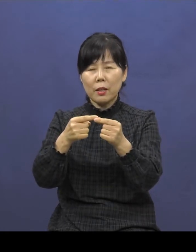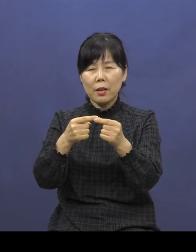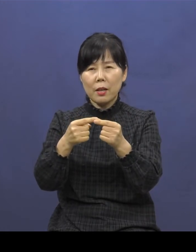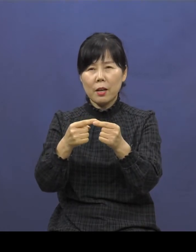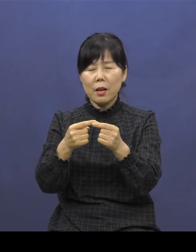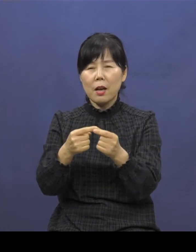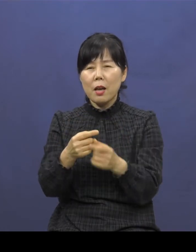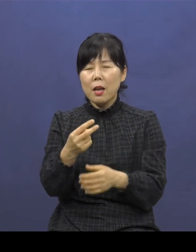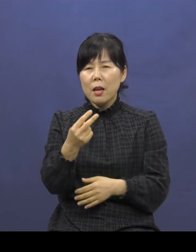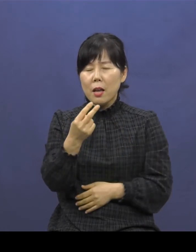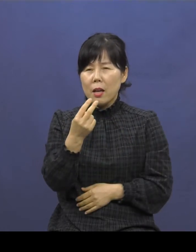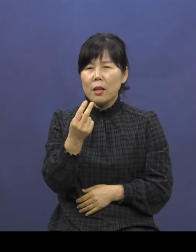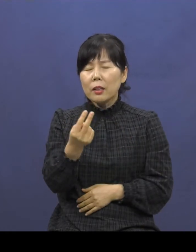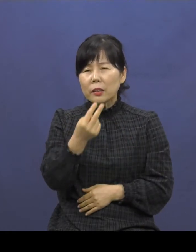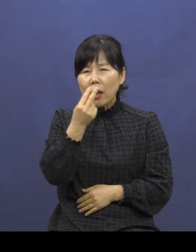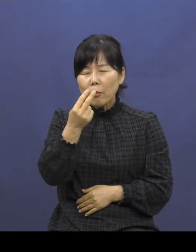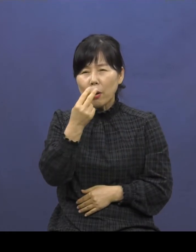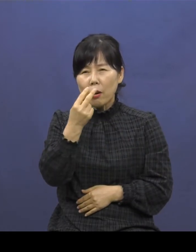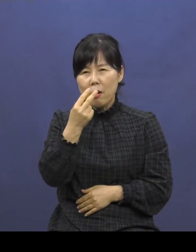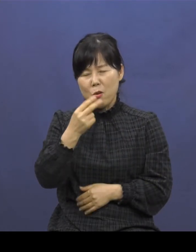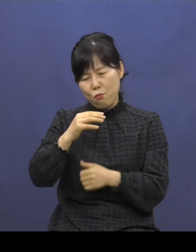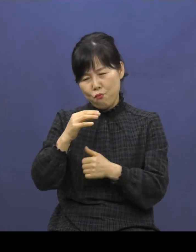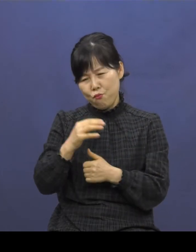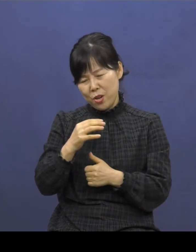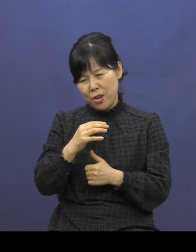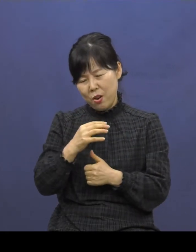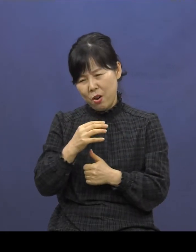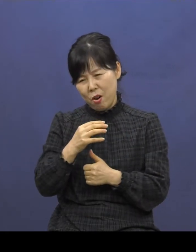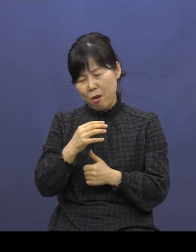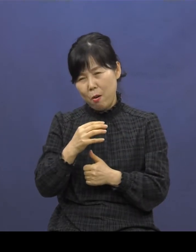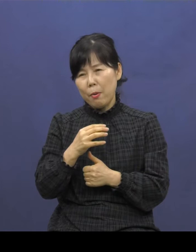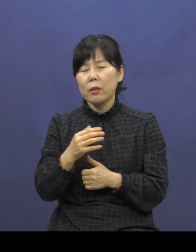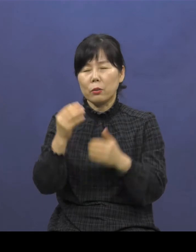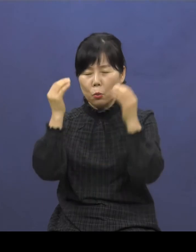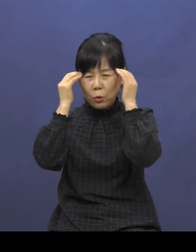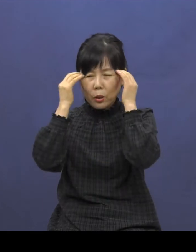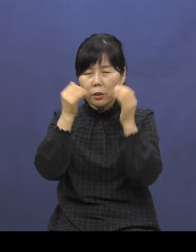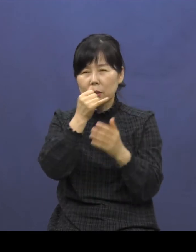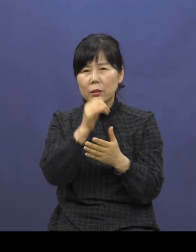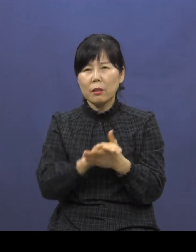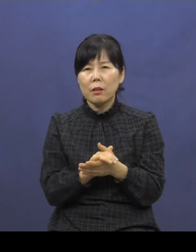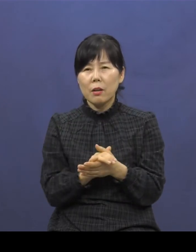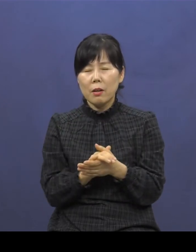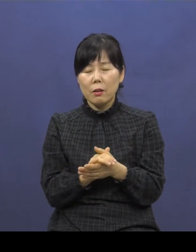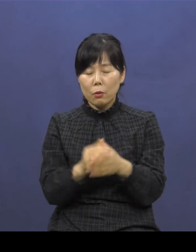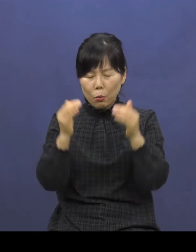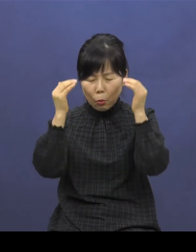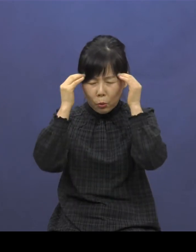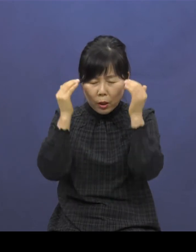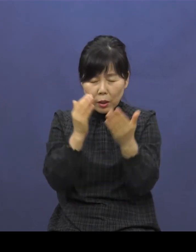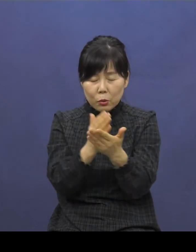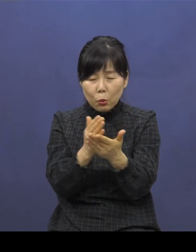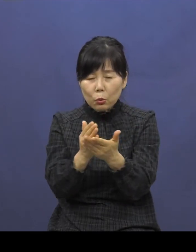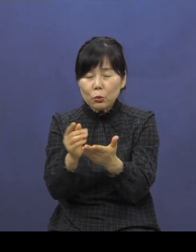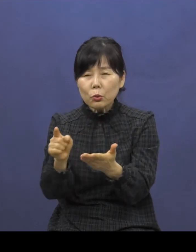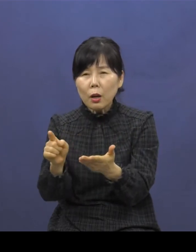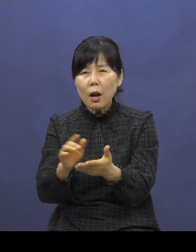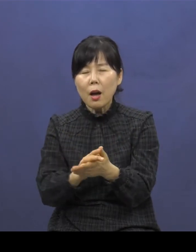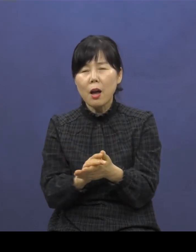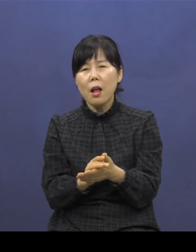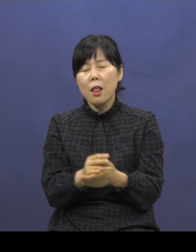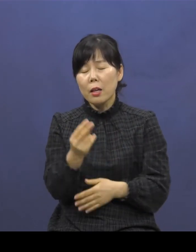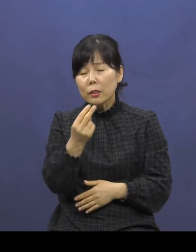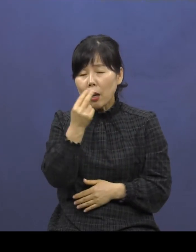뭐냐, 생존을 위협하는 고난입니다. 생존을 위협하는 고난. 고난의 종류가 바로 생존